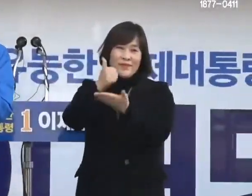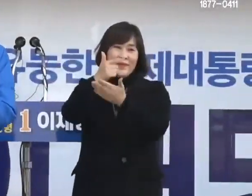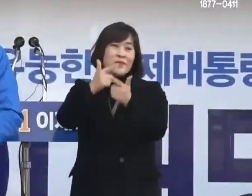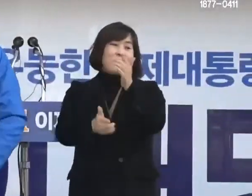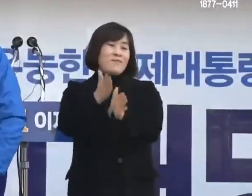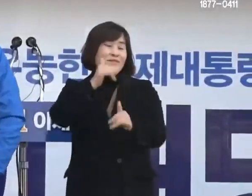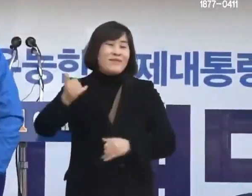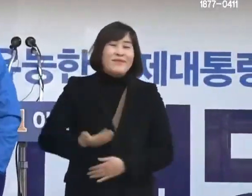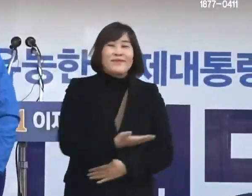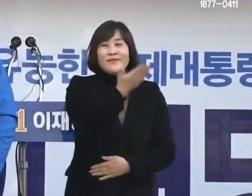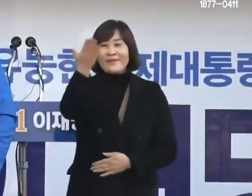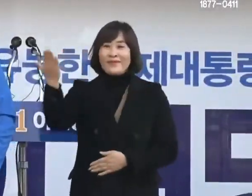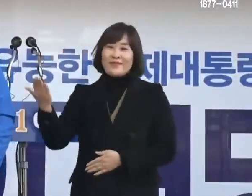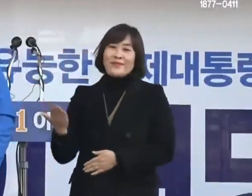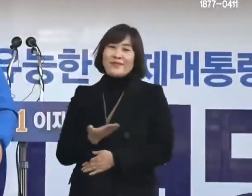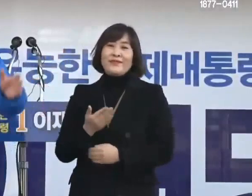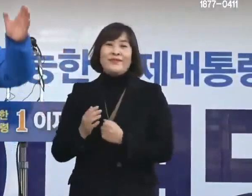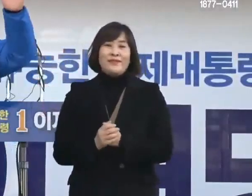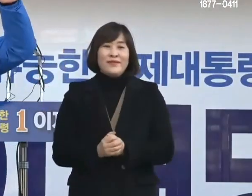존경하는 목포 시민 여러분,